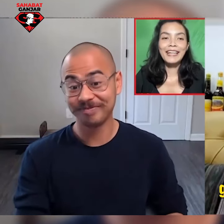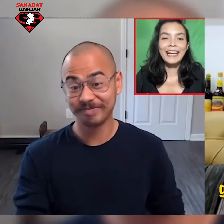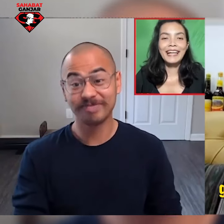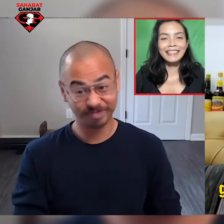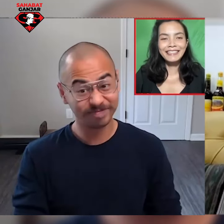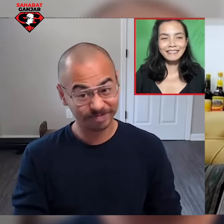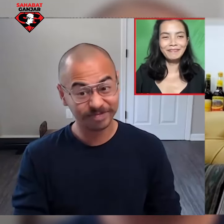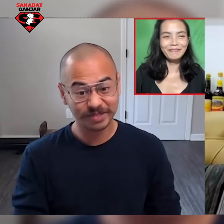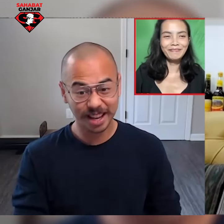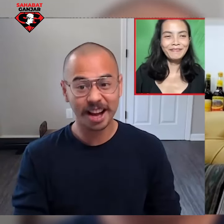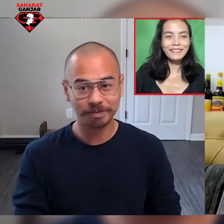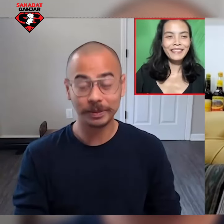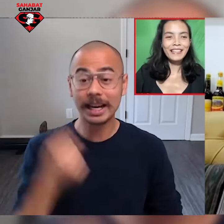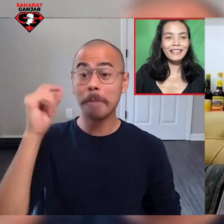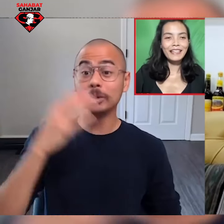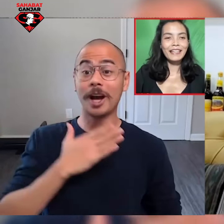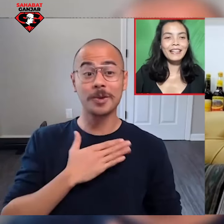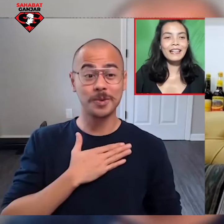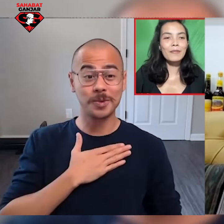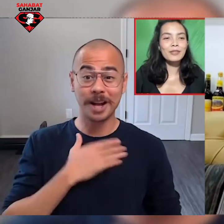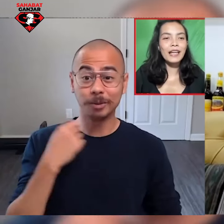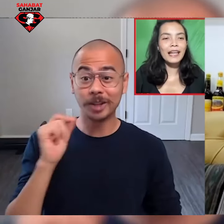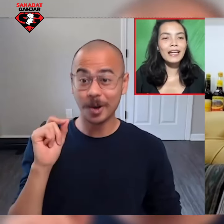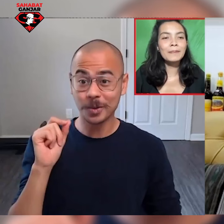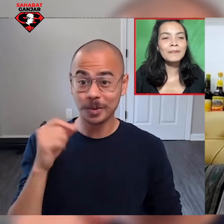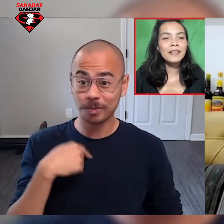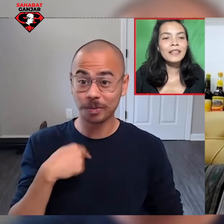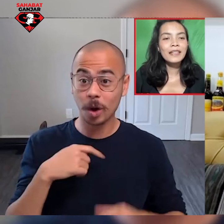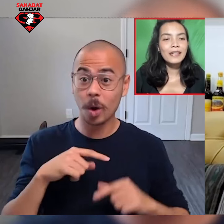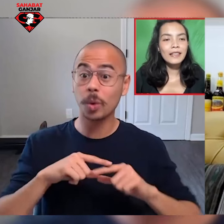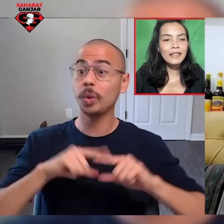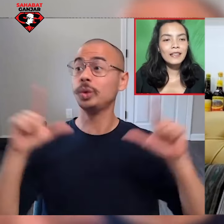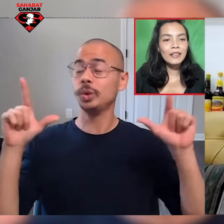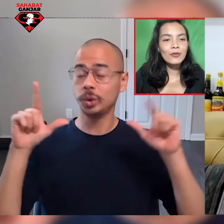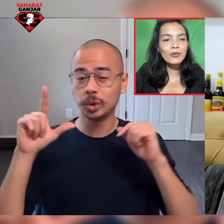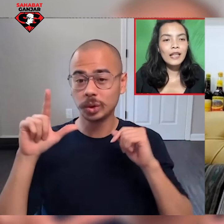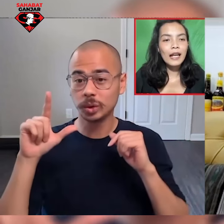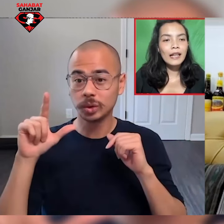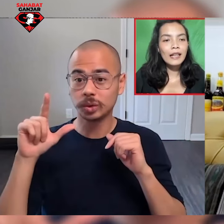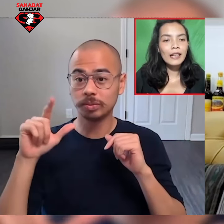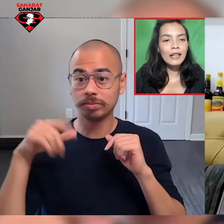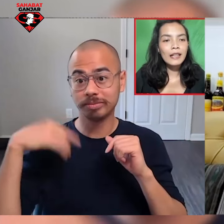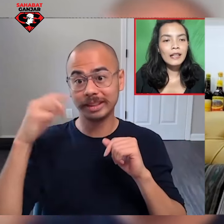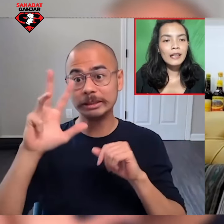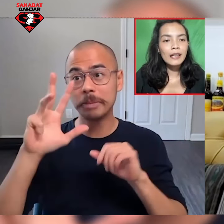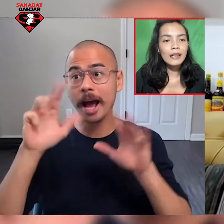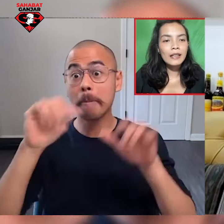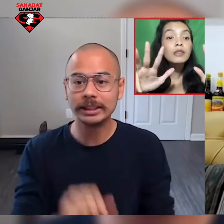buat saya. Karena di kampus saya lulusan